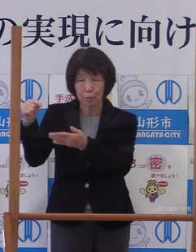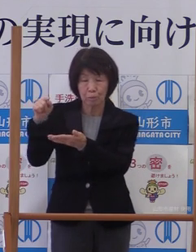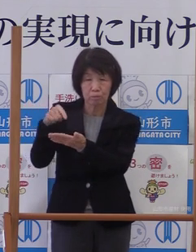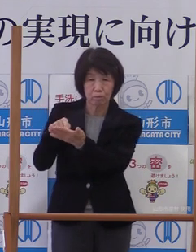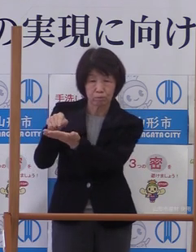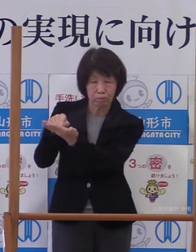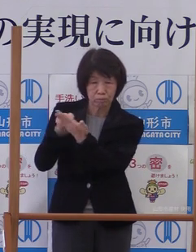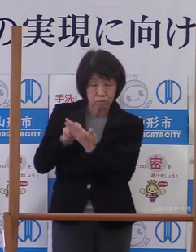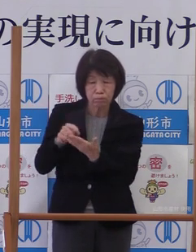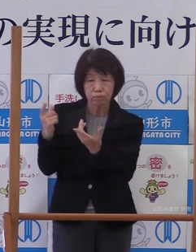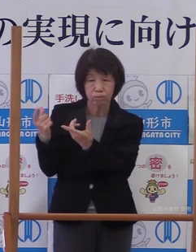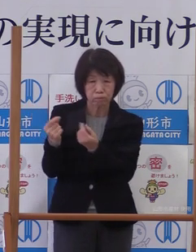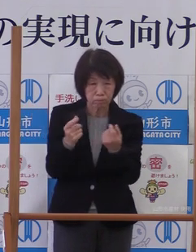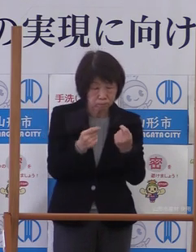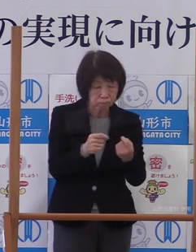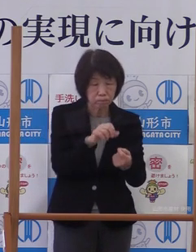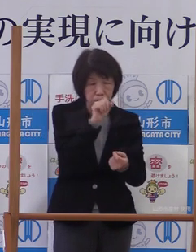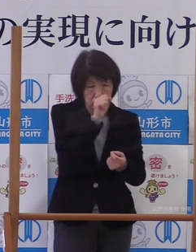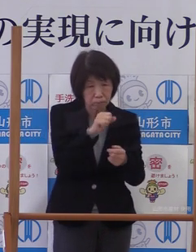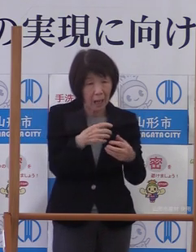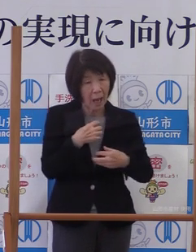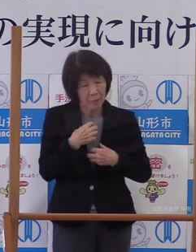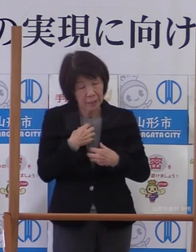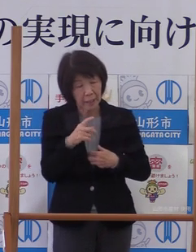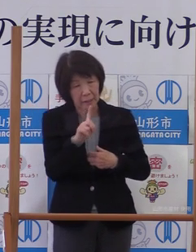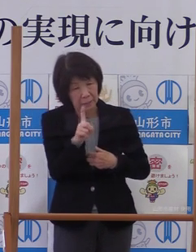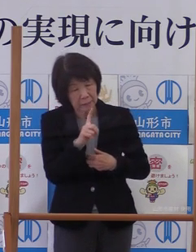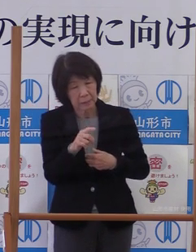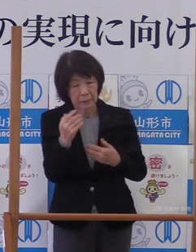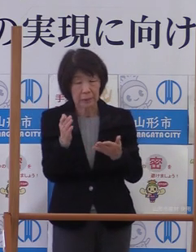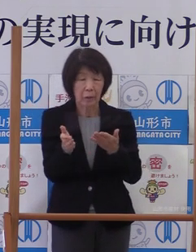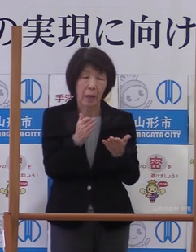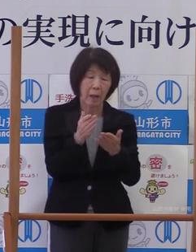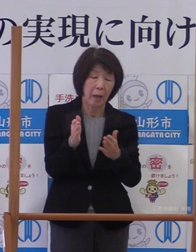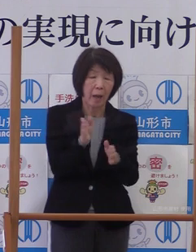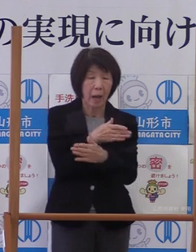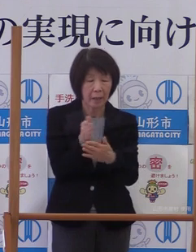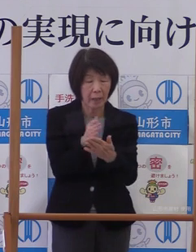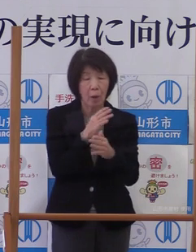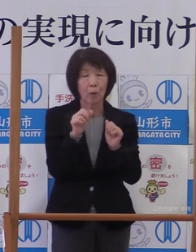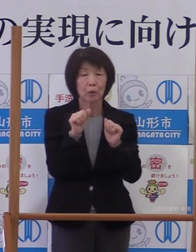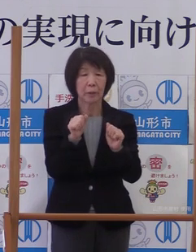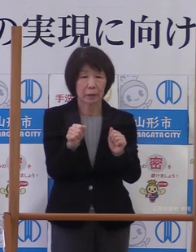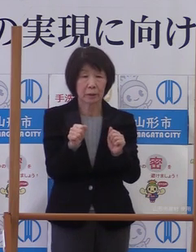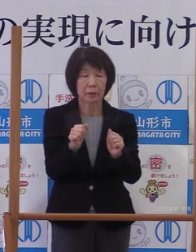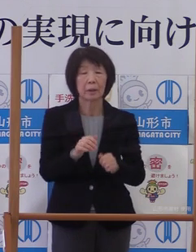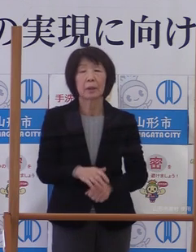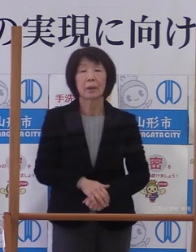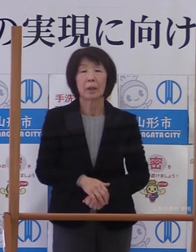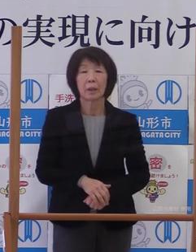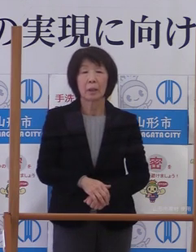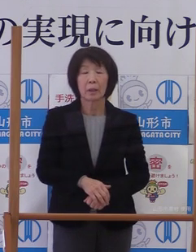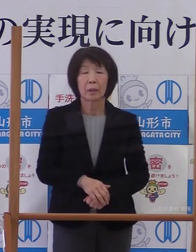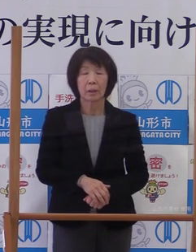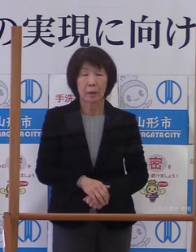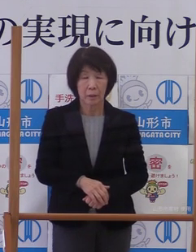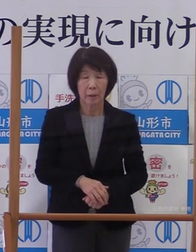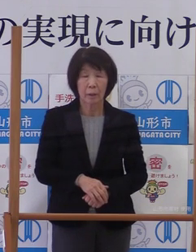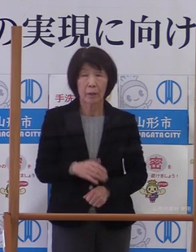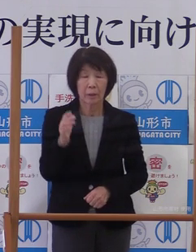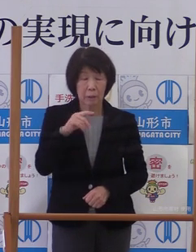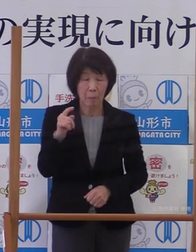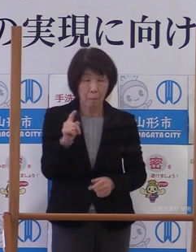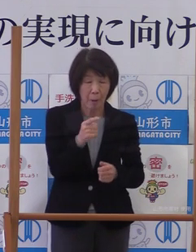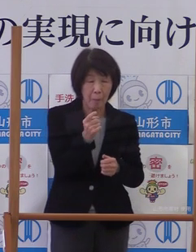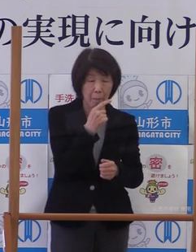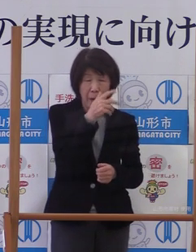先度・危険度判定調査を行います。浸水被害軽減対策の推進では、近年多発